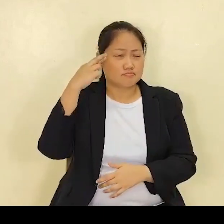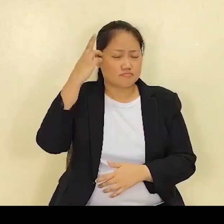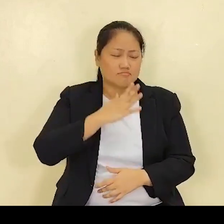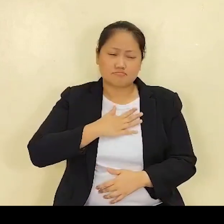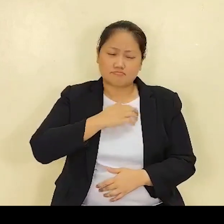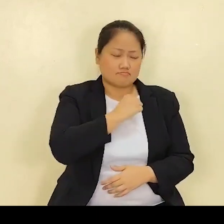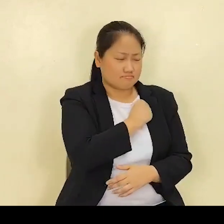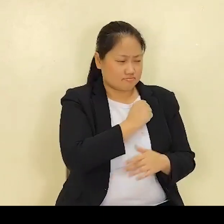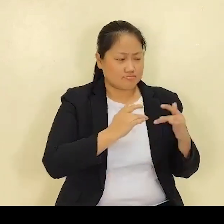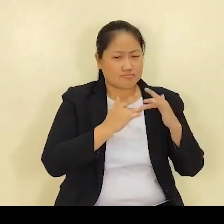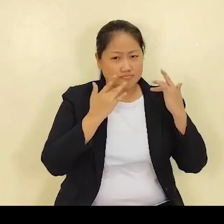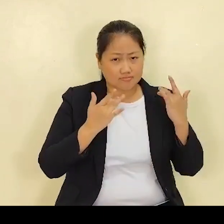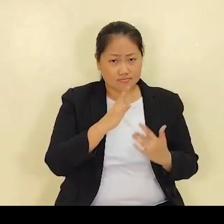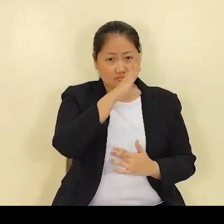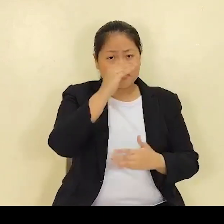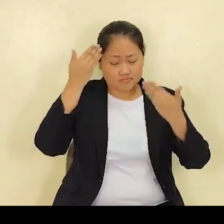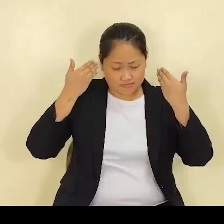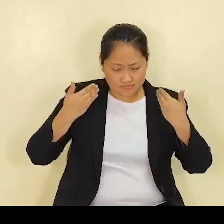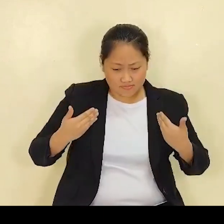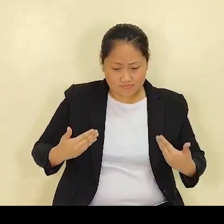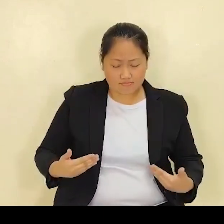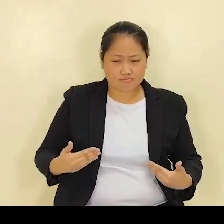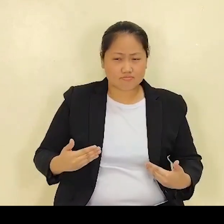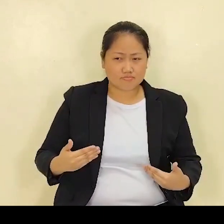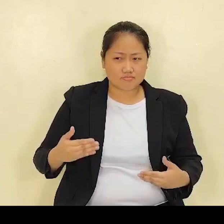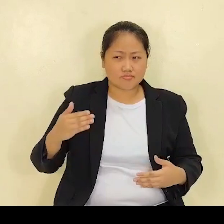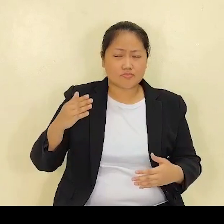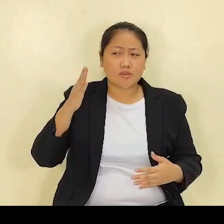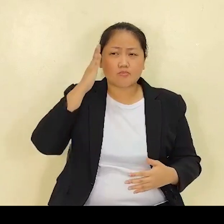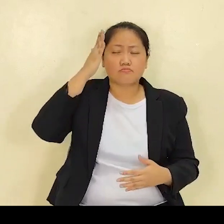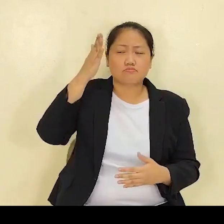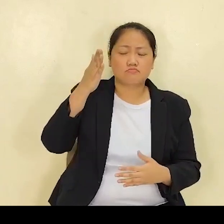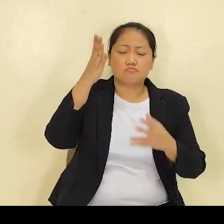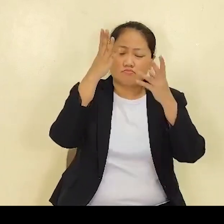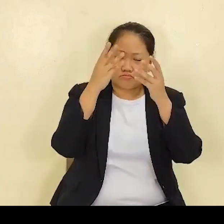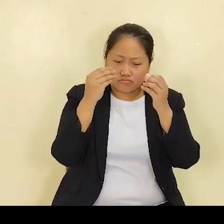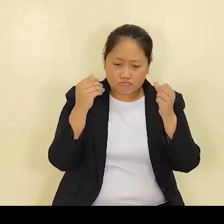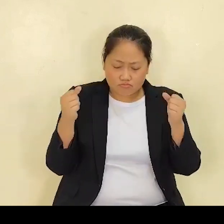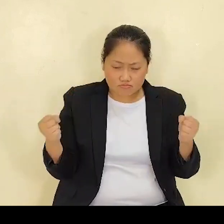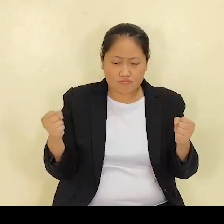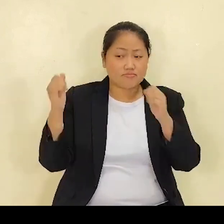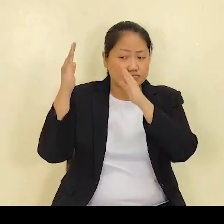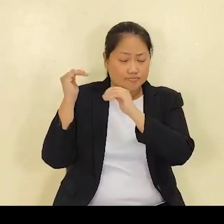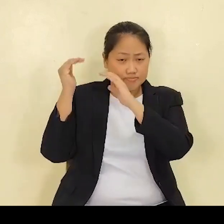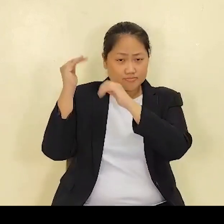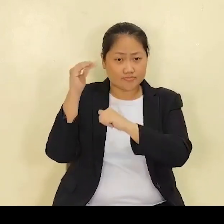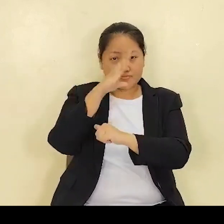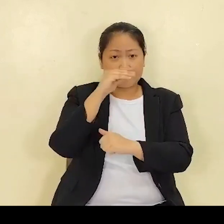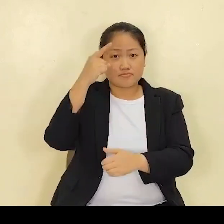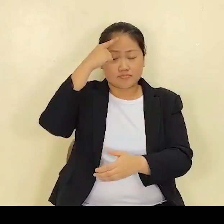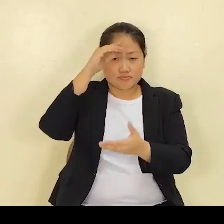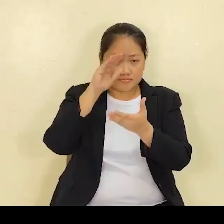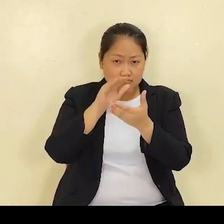ng pagkadurog ng ating puso at pagkatao. Nasa kalaunan, nawawalan na tayo ng pag-asa at paniniwala